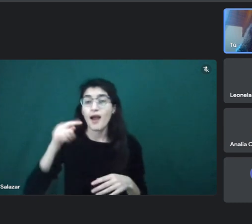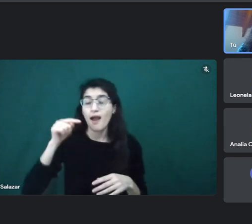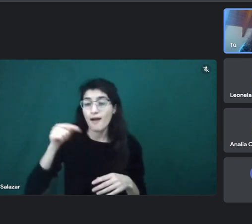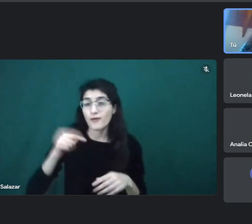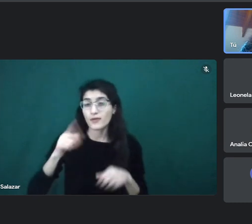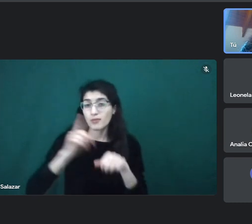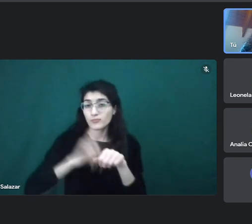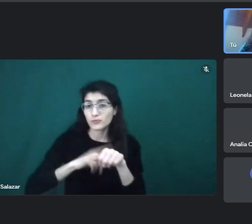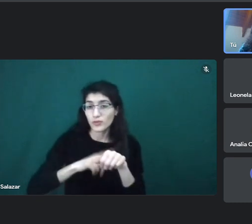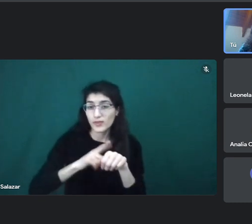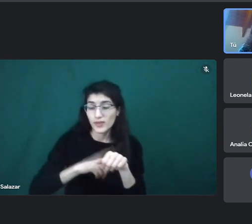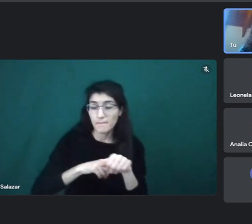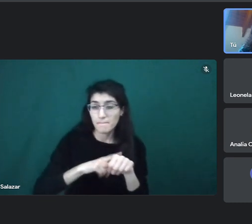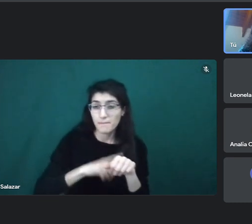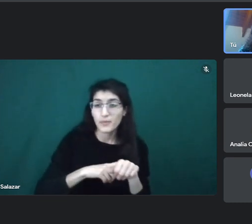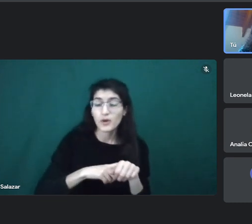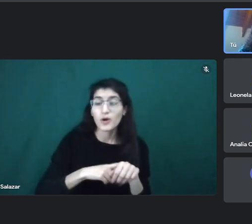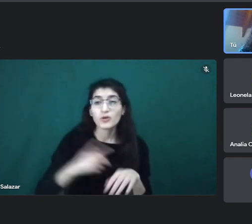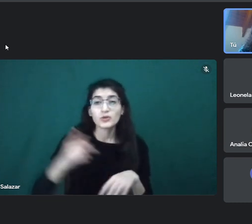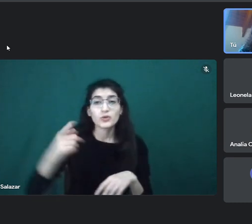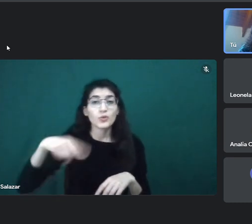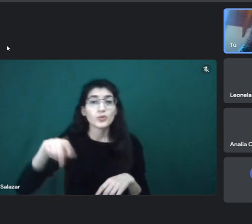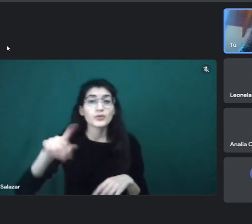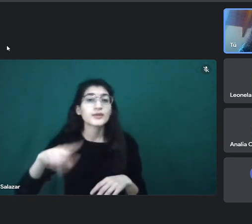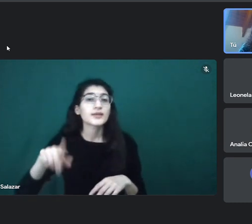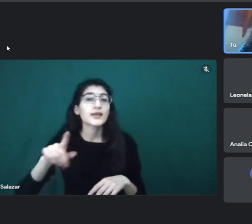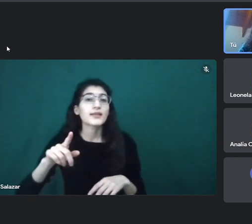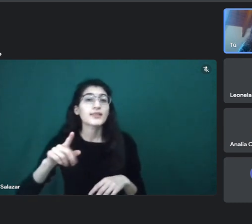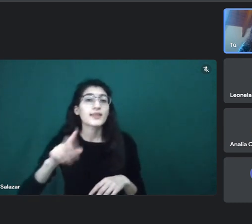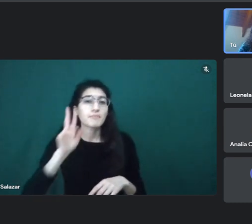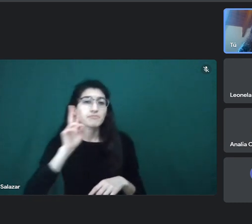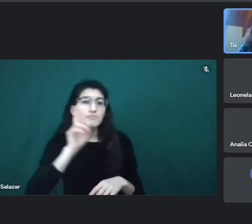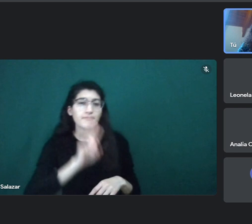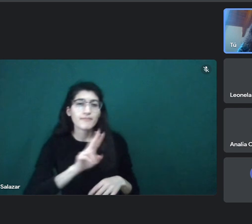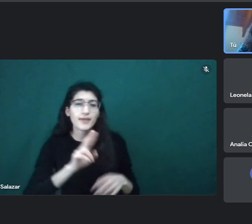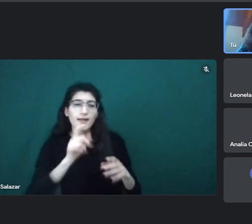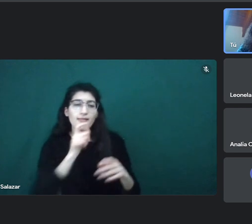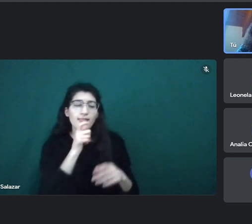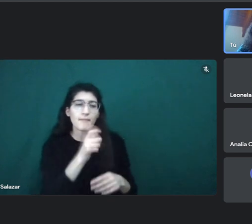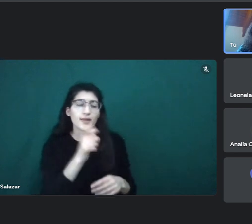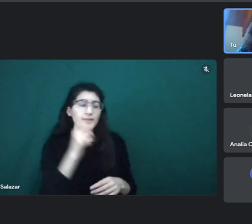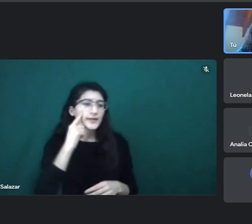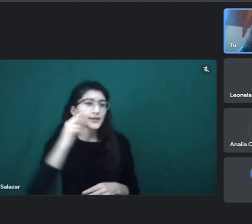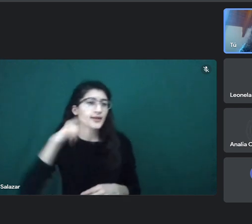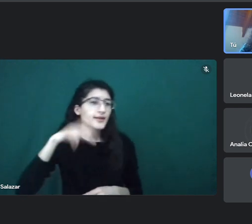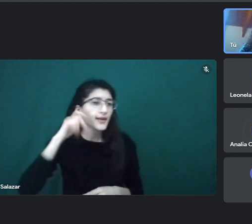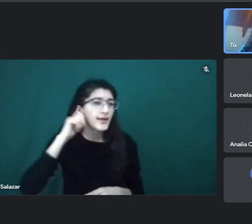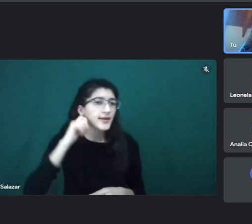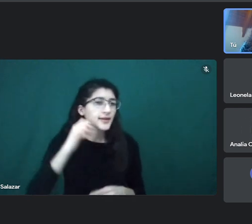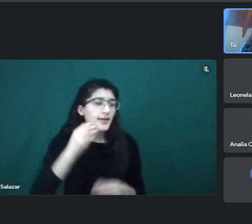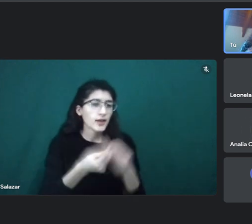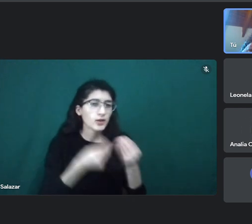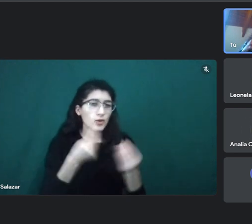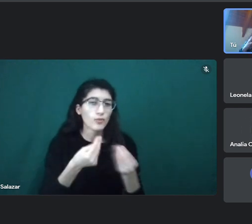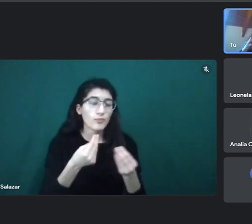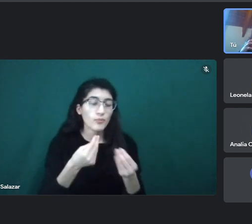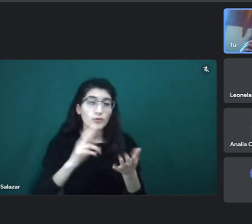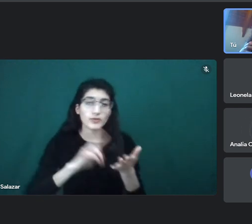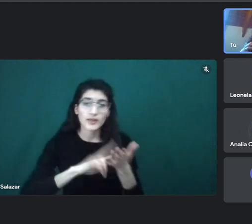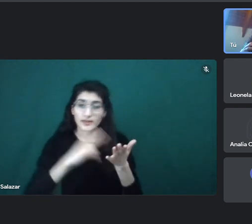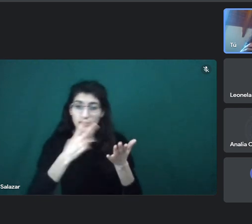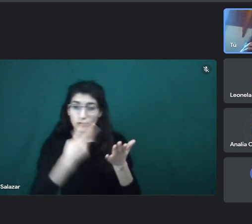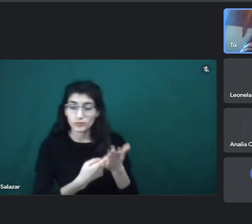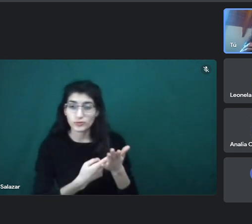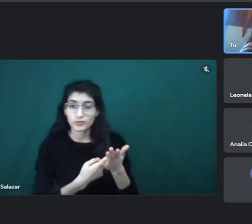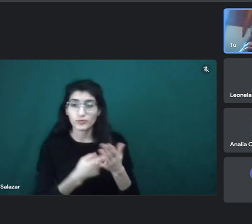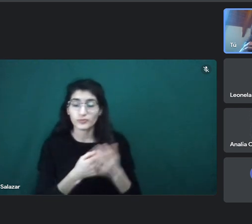qué rol está cumpliendo ahí ING. Cuando se traduce ING, se toma la base que